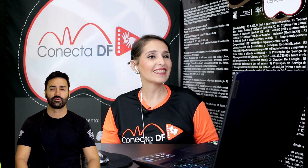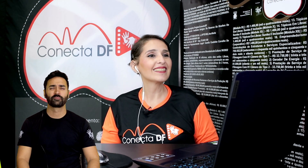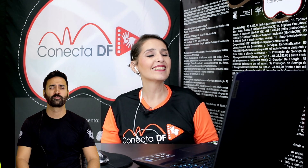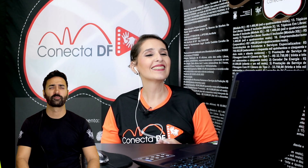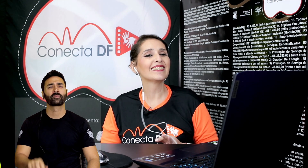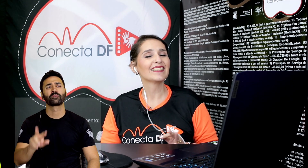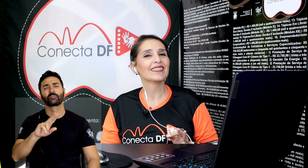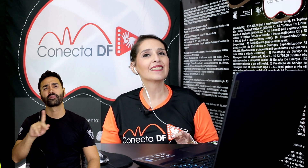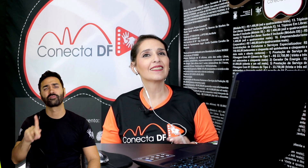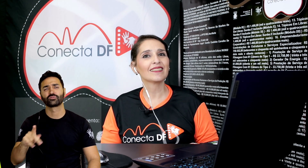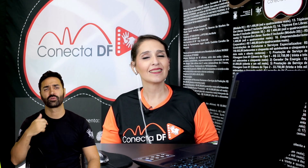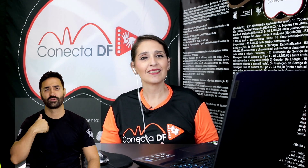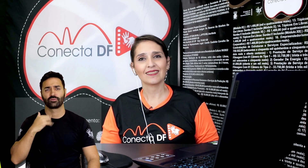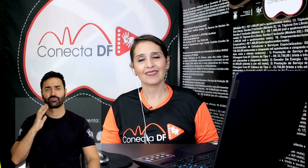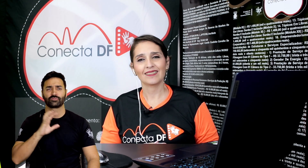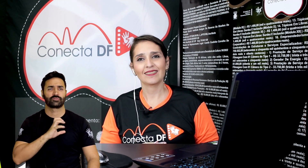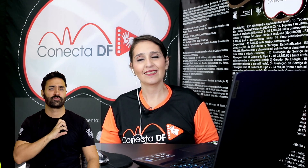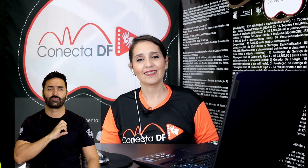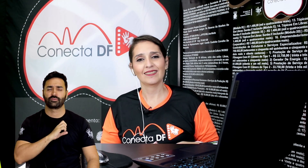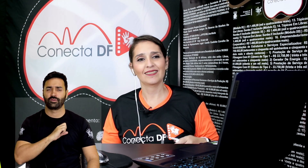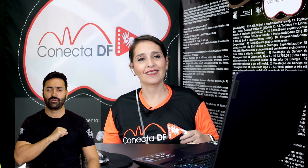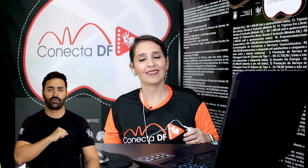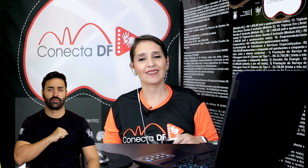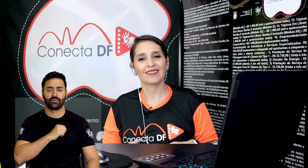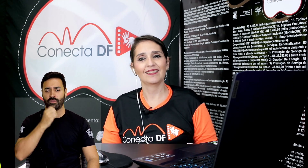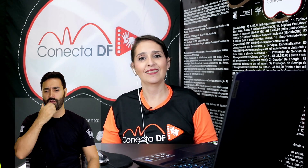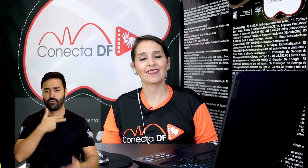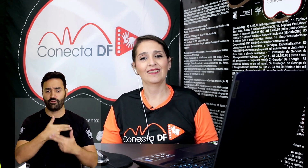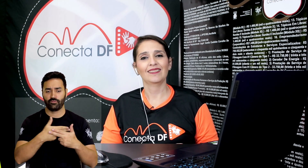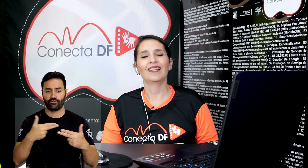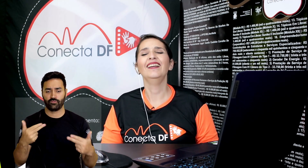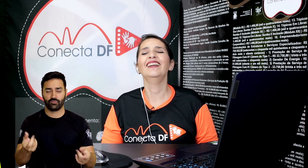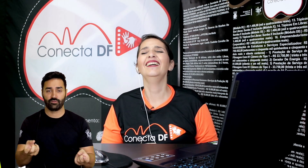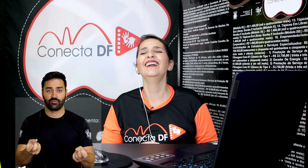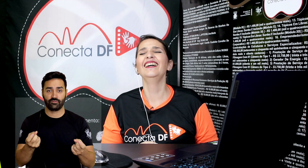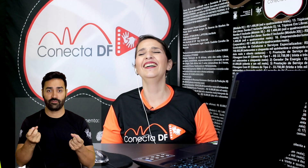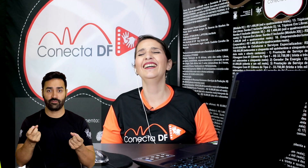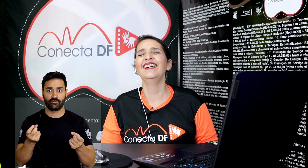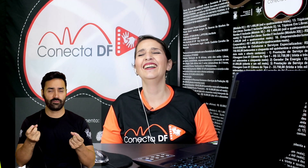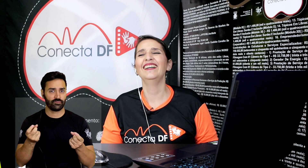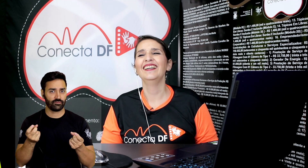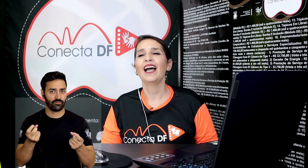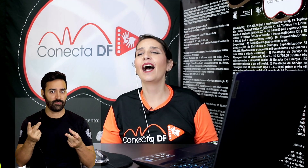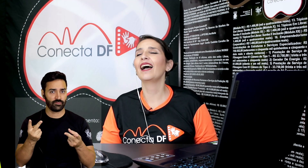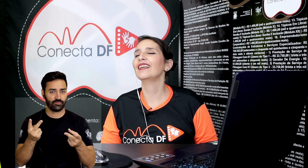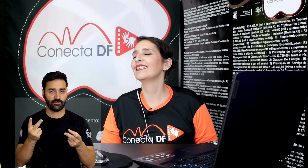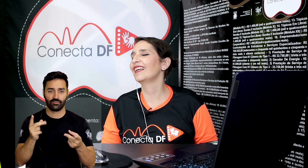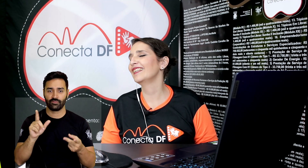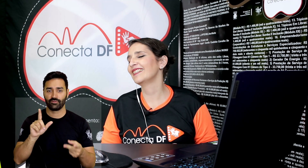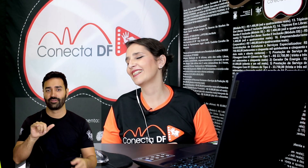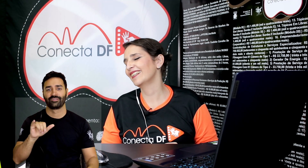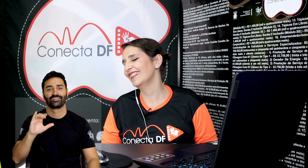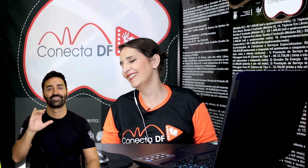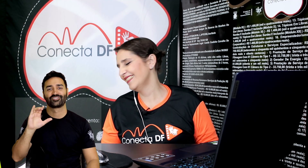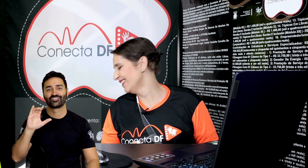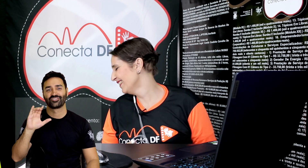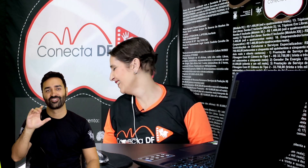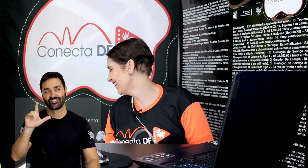Professora, eu já amo a fruta que a gente tem que vender o rim para comprar, que é a lixia. Ai, que